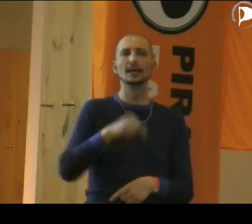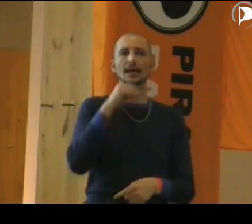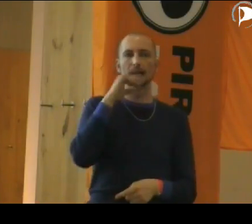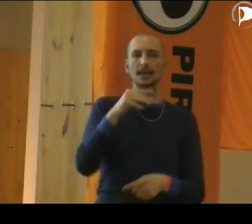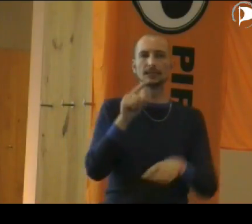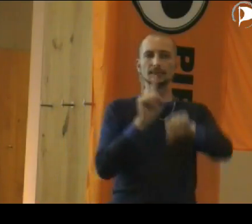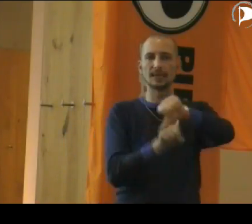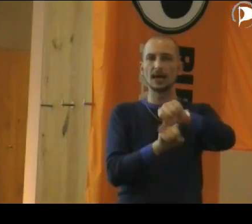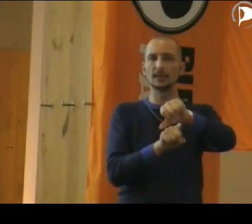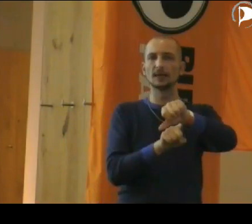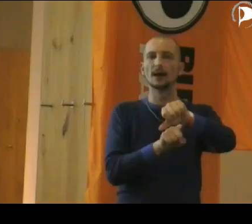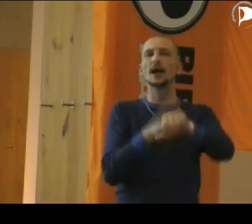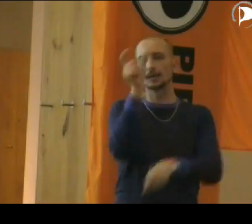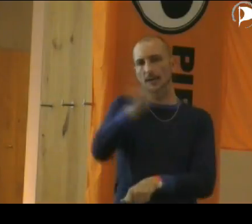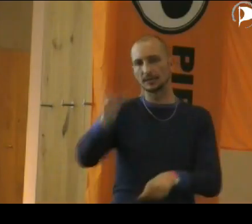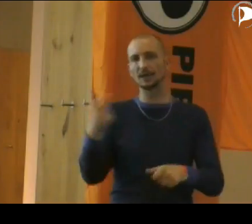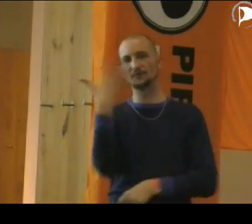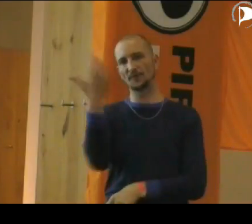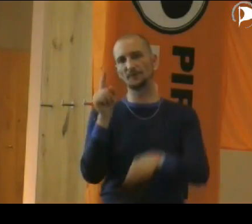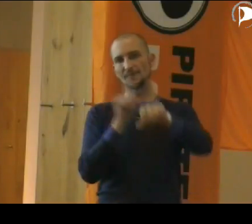maximal fünf minuten begrenzt wird